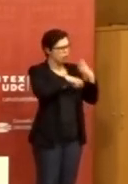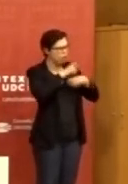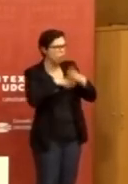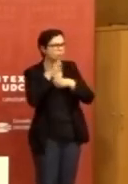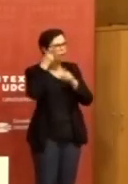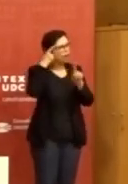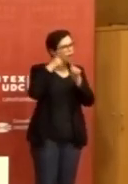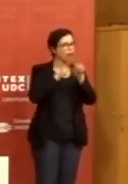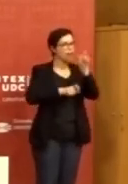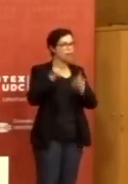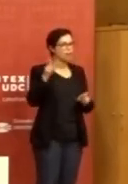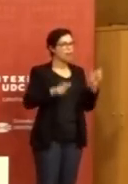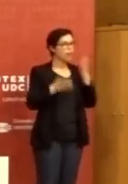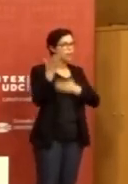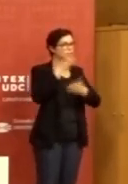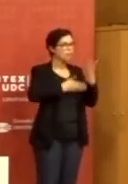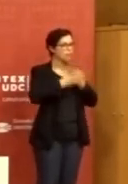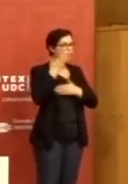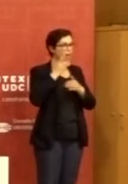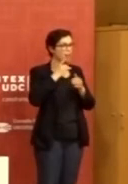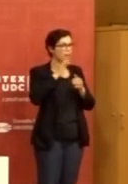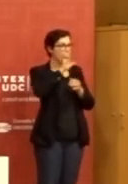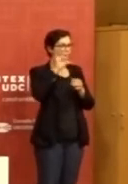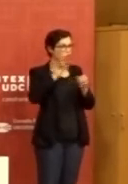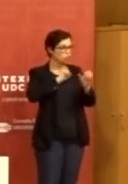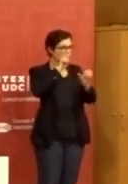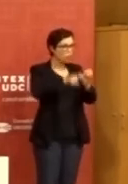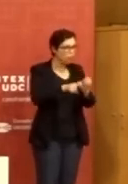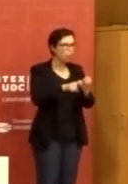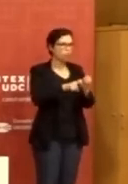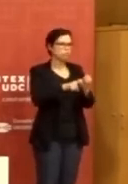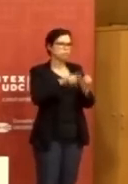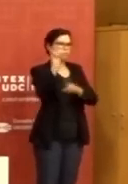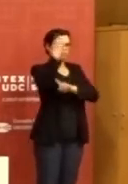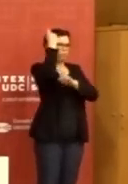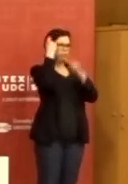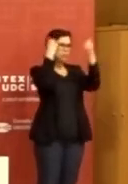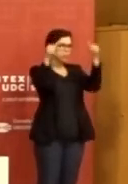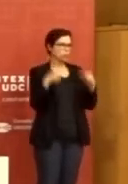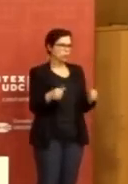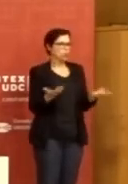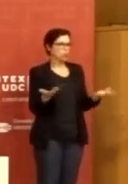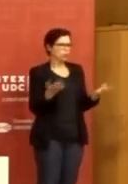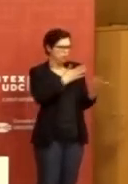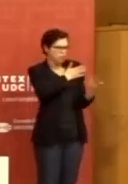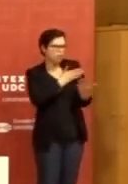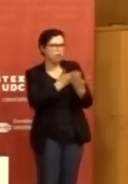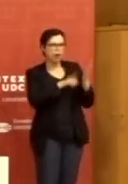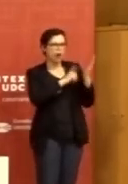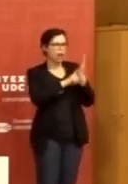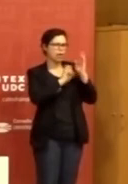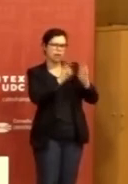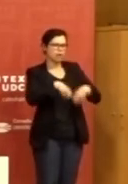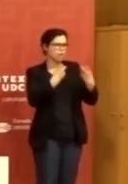personas con discapacidad que realizan la ESO titulen, o sea, al final tengan el título, ¿no?